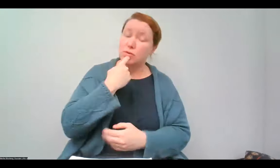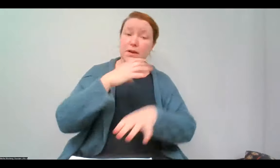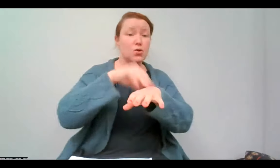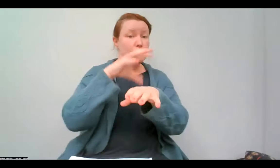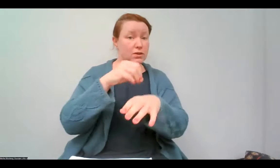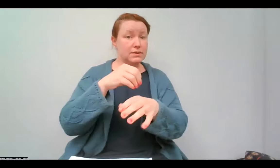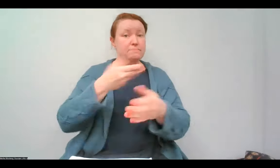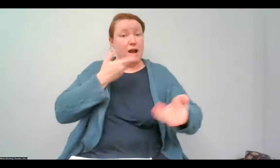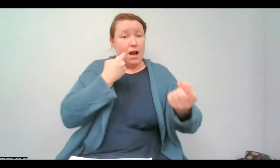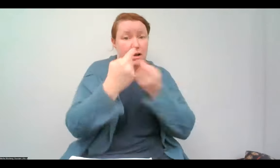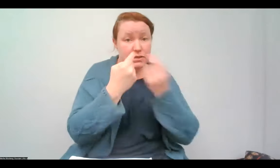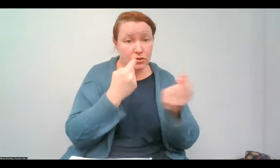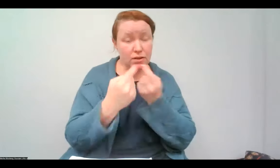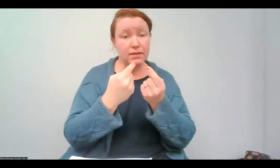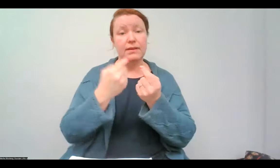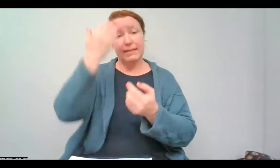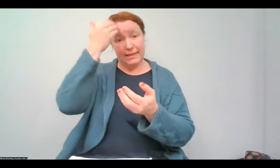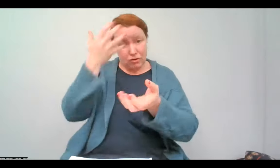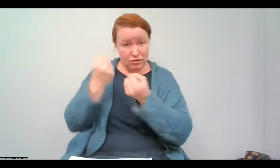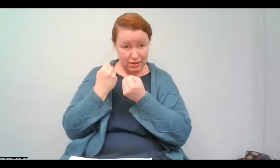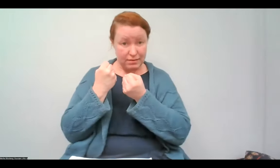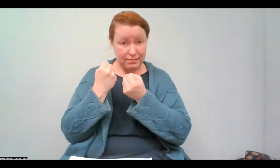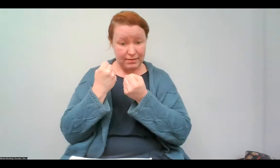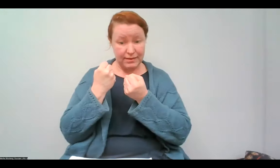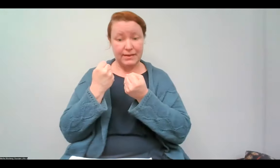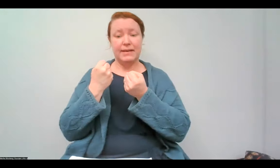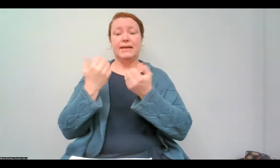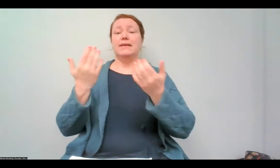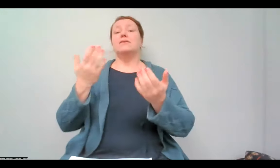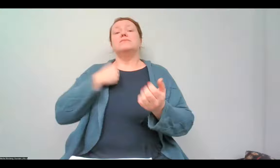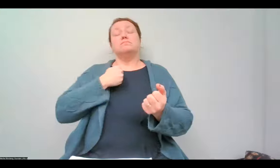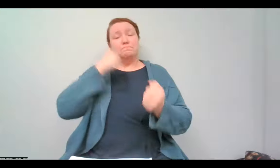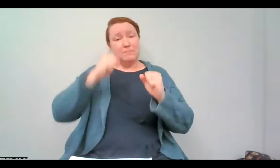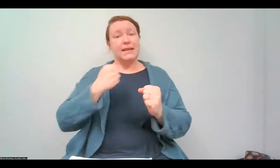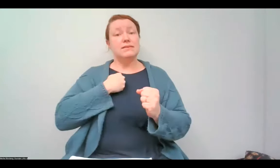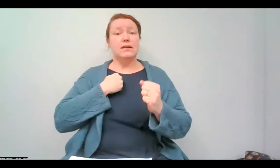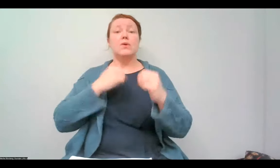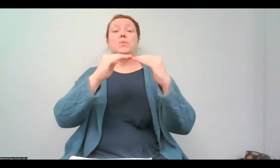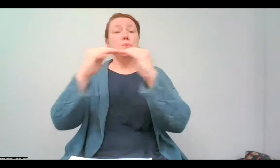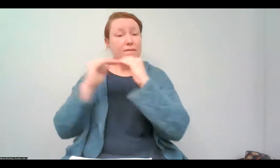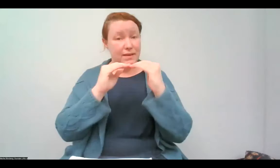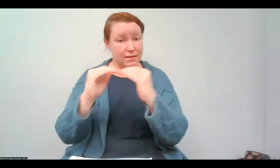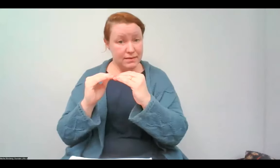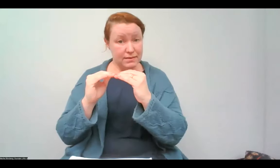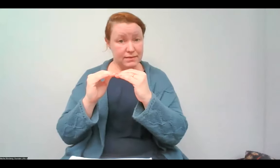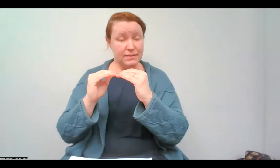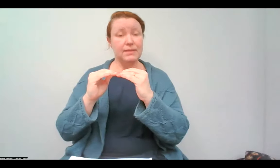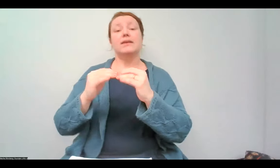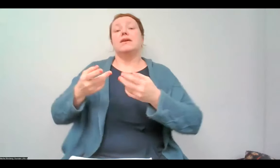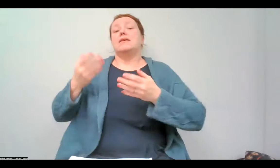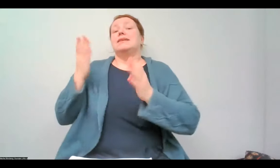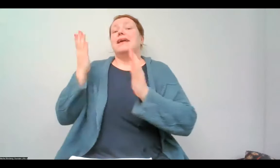viranomaisten vastuulla turvata suomeksi ja ruotsiksi asioiminen ja tiedonsaanti. Ja se pitäisi